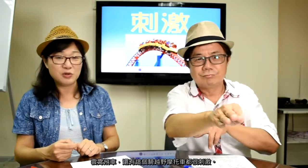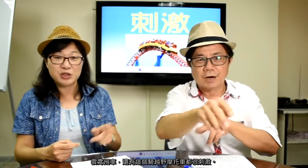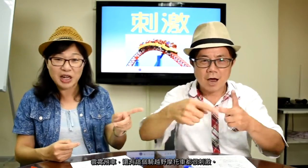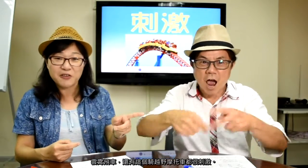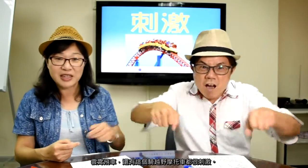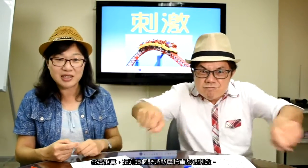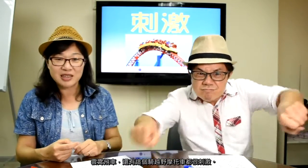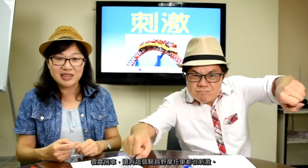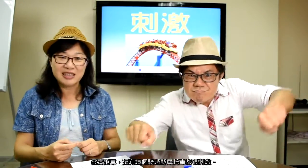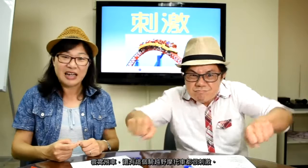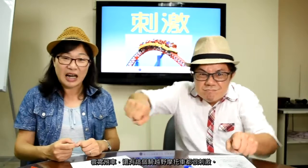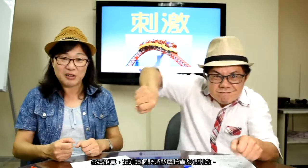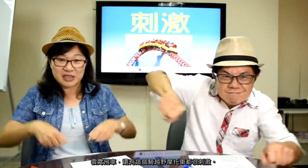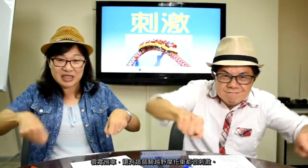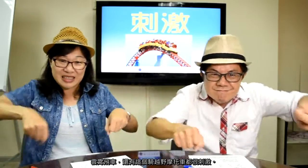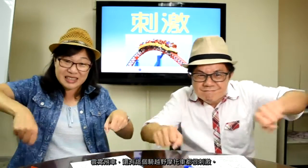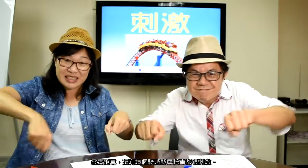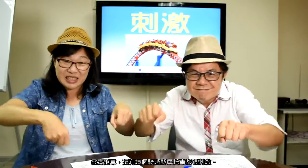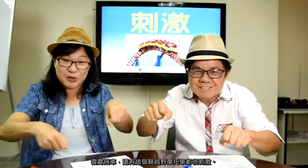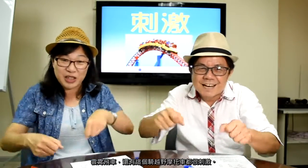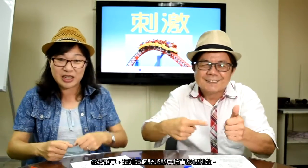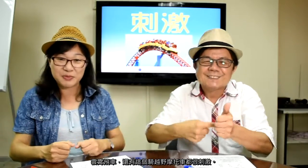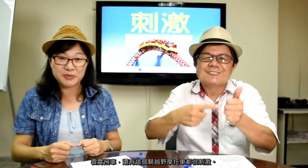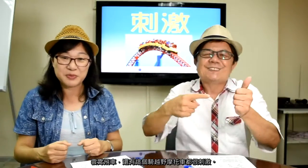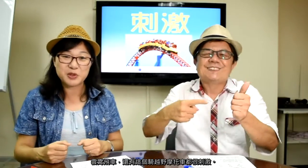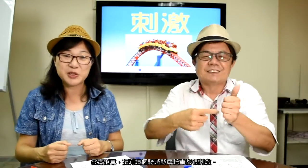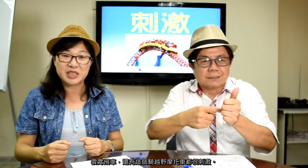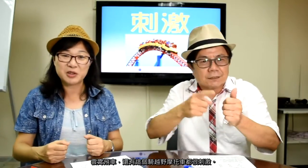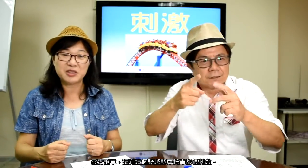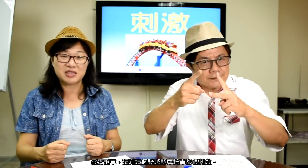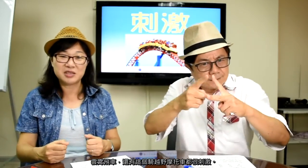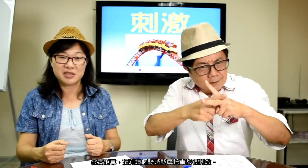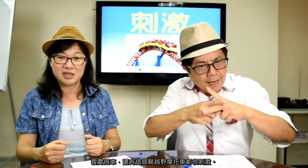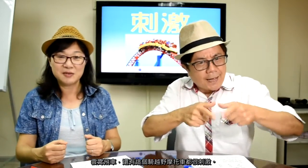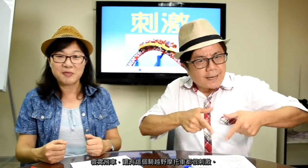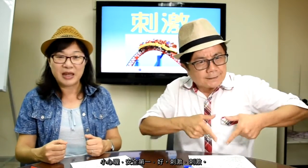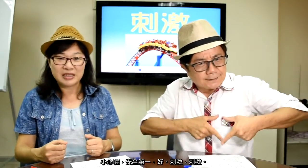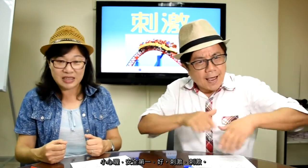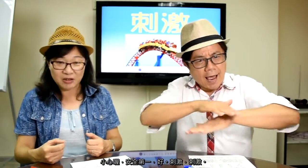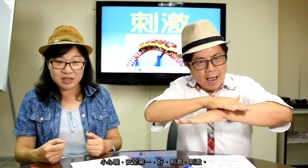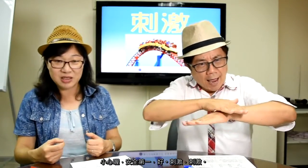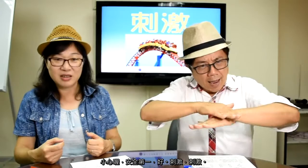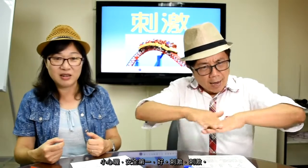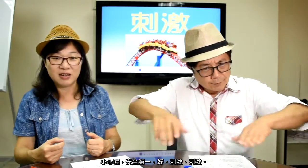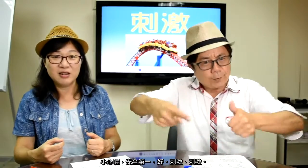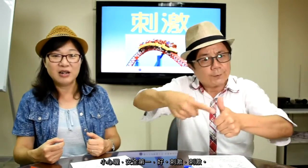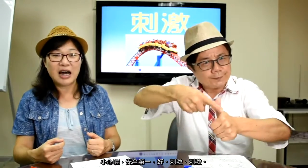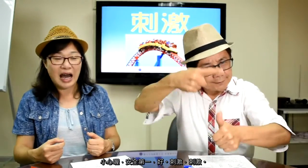云霄飞车，还有这个骑越野摩托车都很刺激，小心哦，